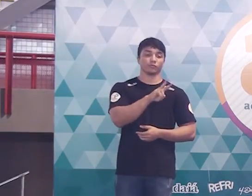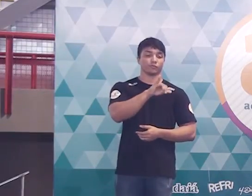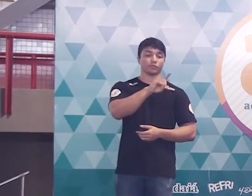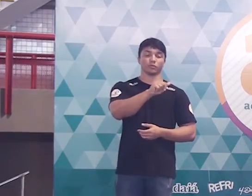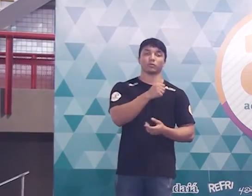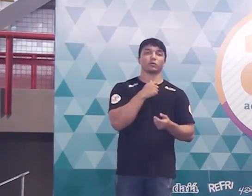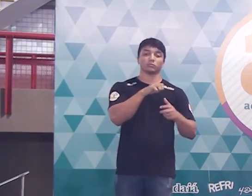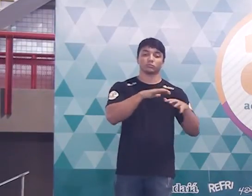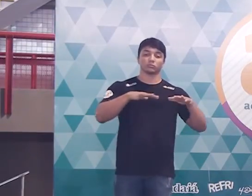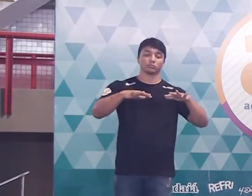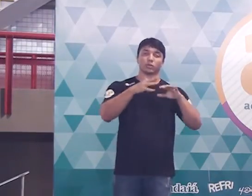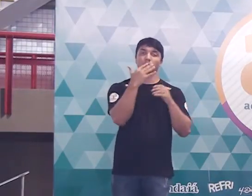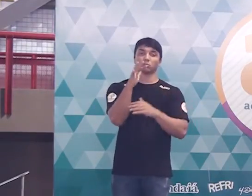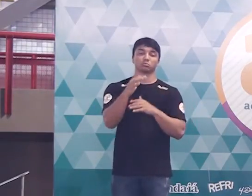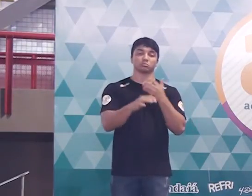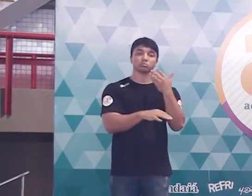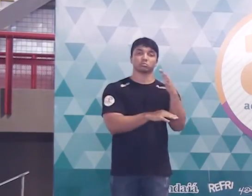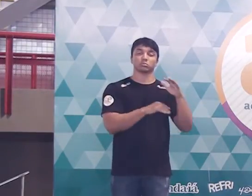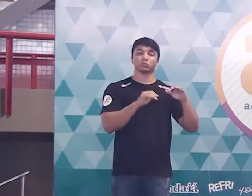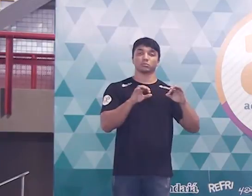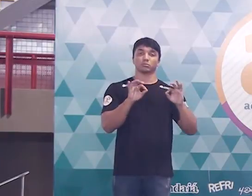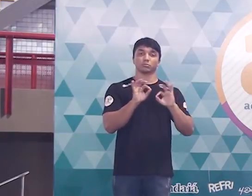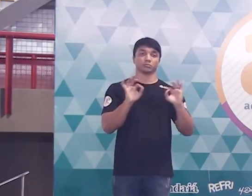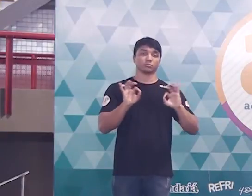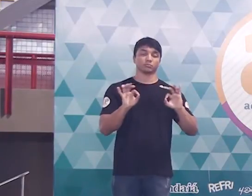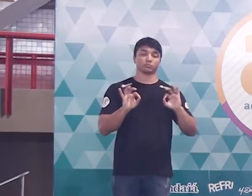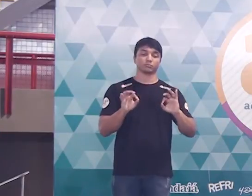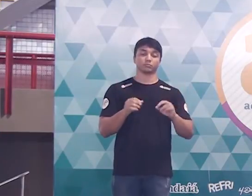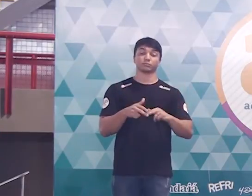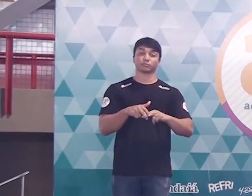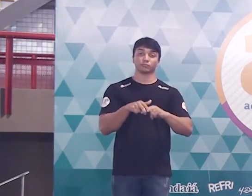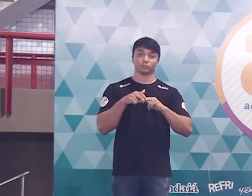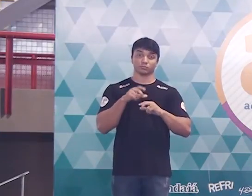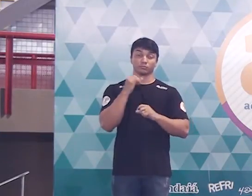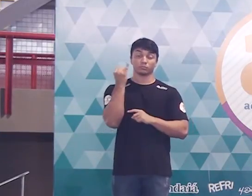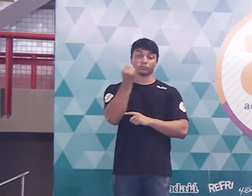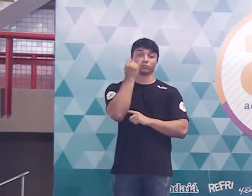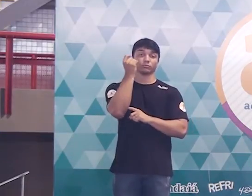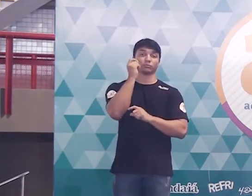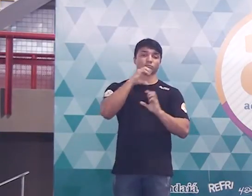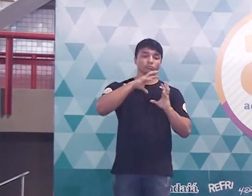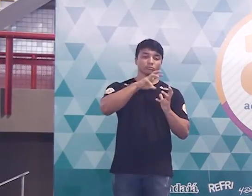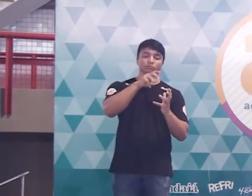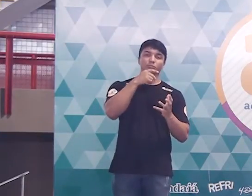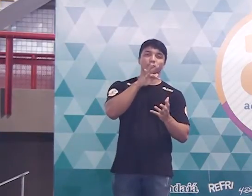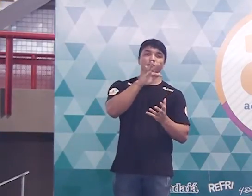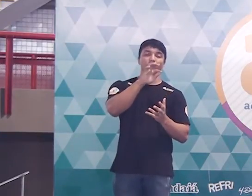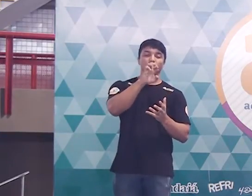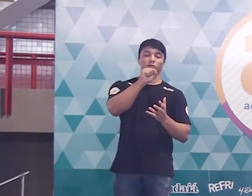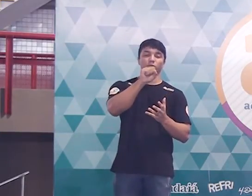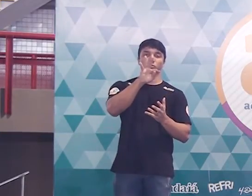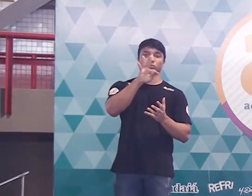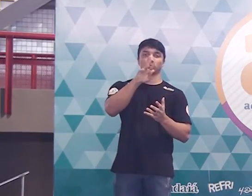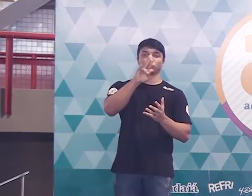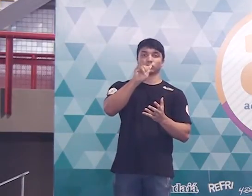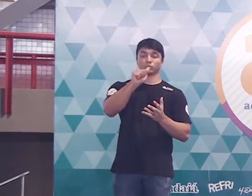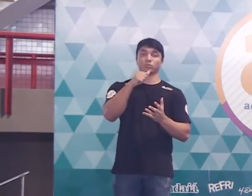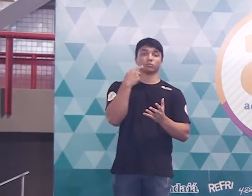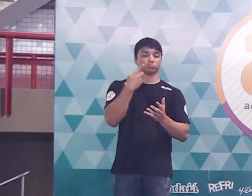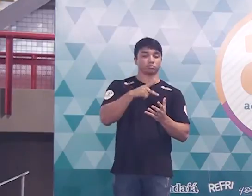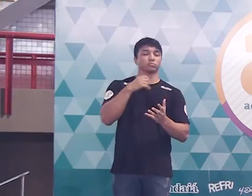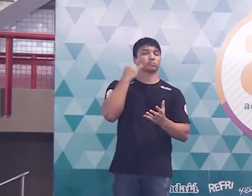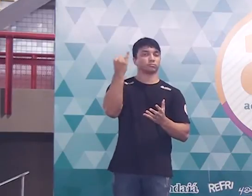existiria biodiversidade. Então é importante que você saiba que o efeito estufa, ele tem uma importância